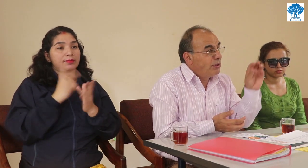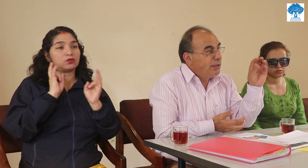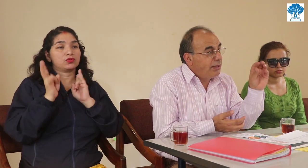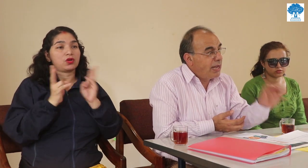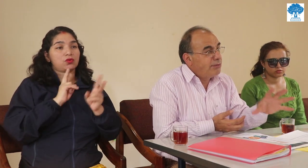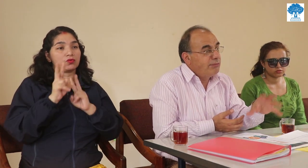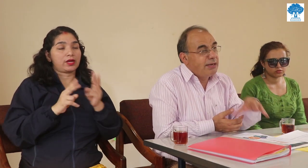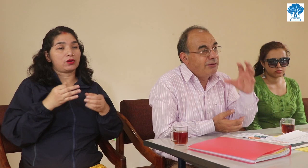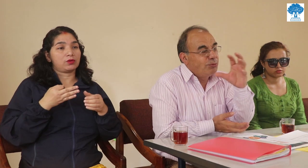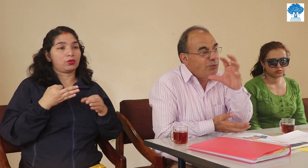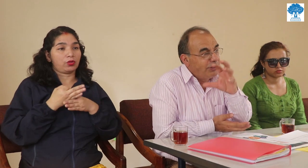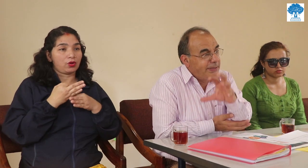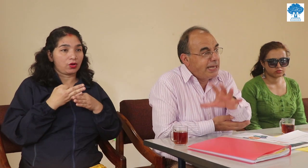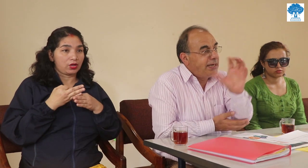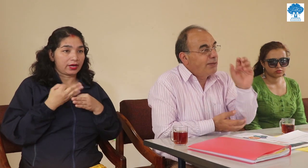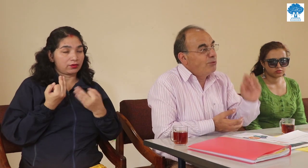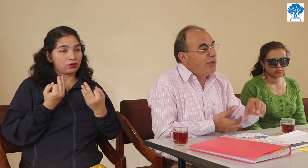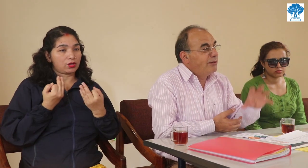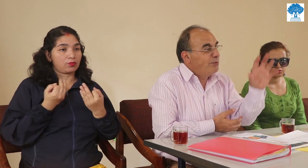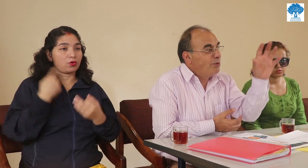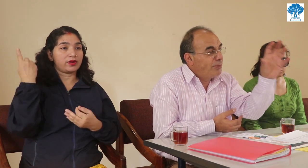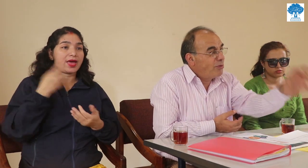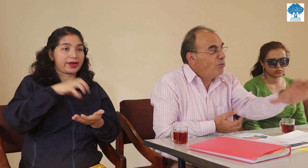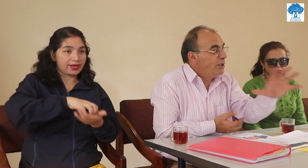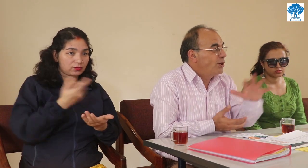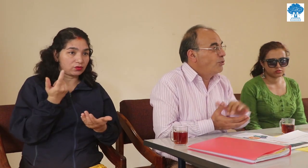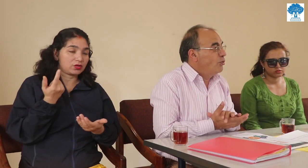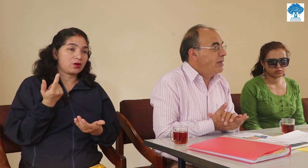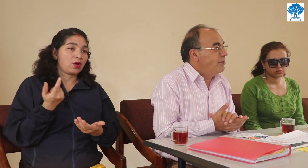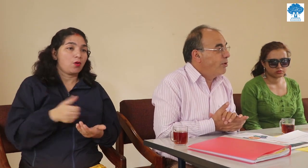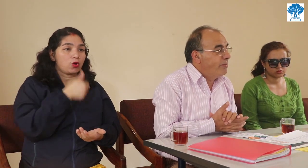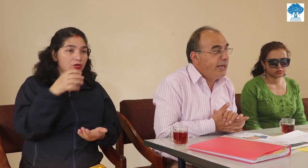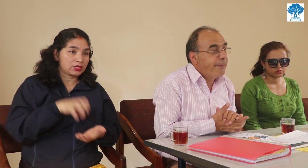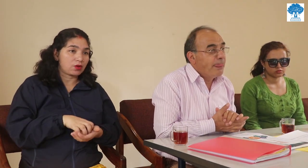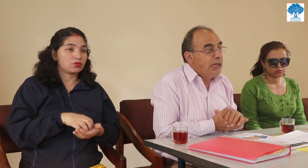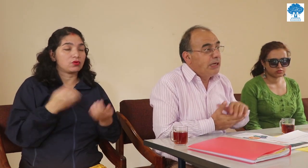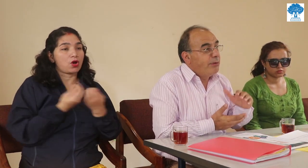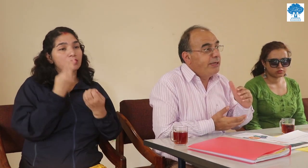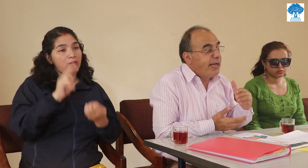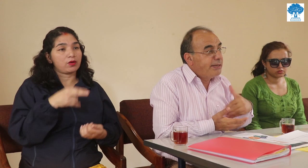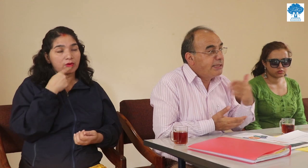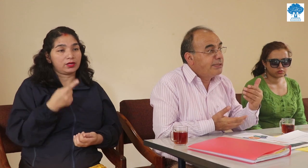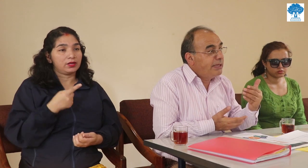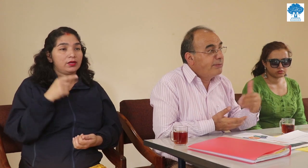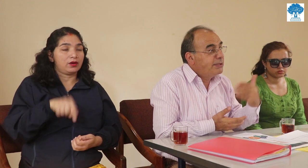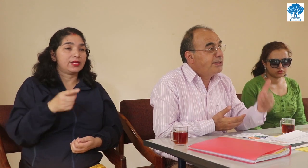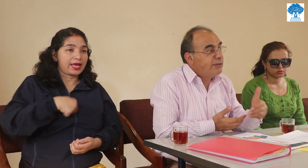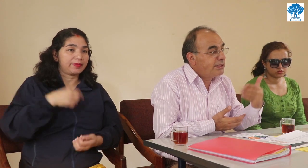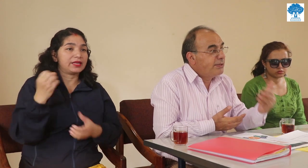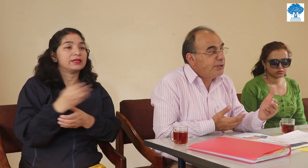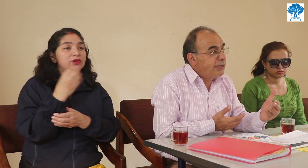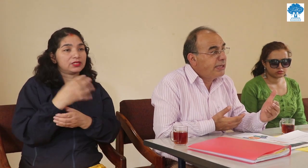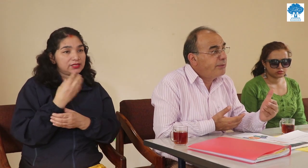गर्नुभयो, धरानको कुरा गर्नुभयो, अथवा नारायणघाटको कुरा गर्नुभयो, अथवा अर्को कुनै सहरको कुरा गर्नुभयो भने अब अहिले हामीलाई के छ भने